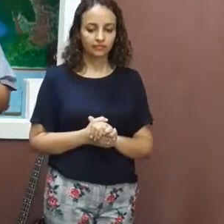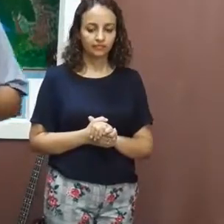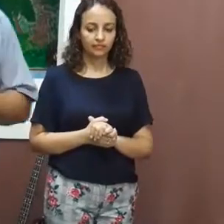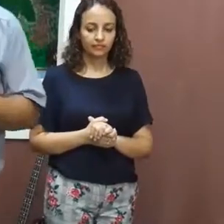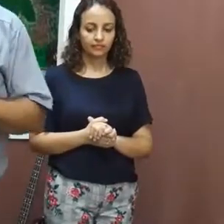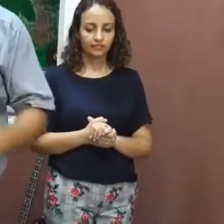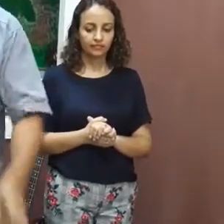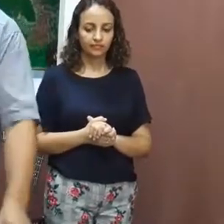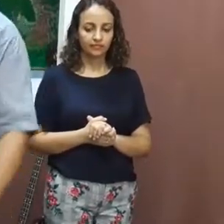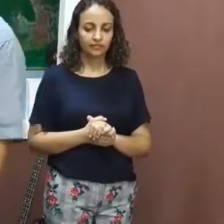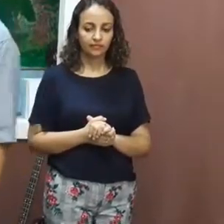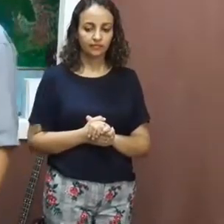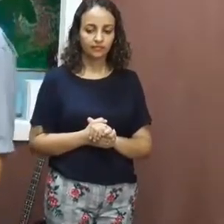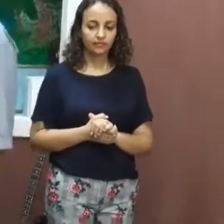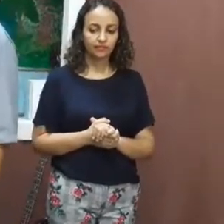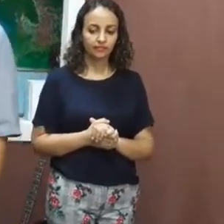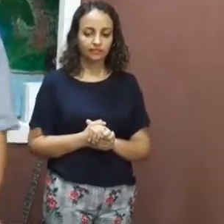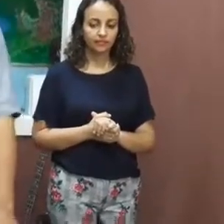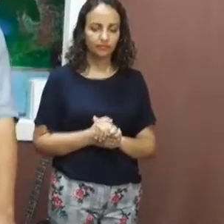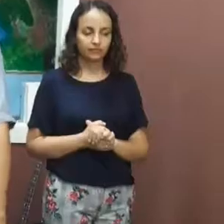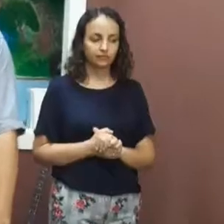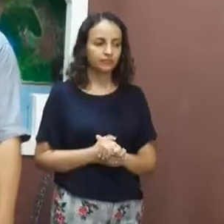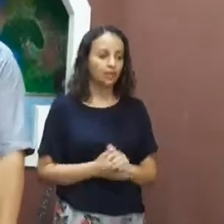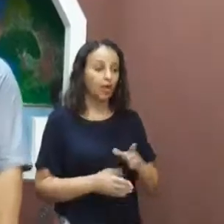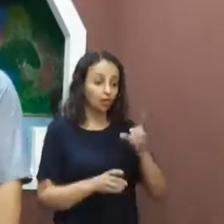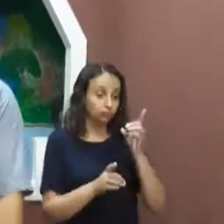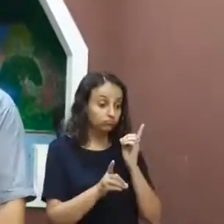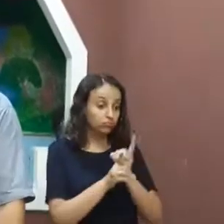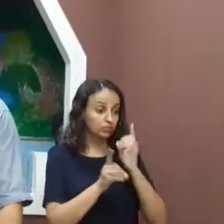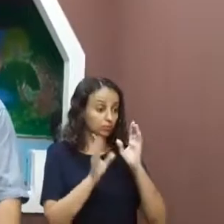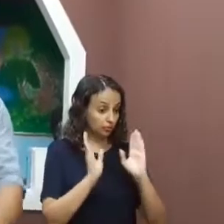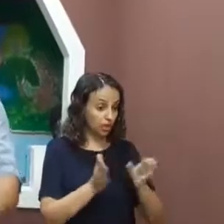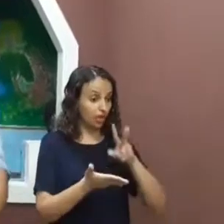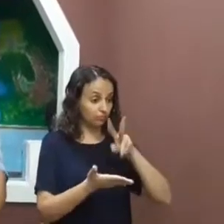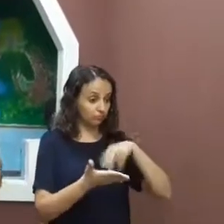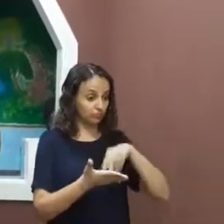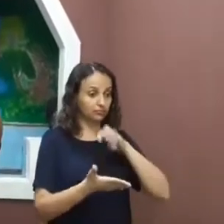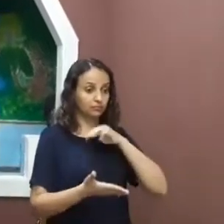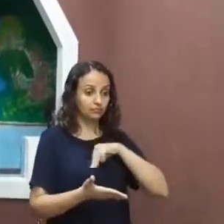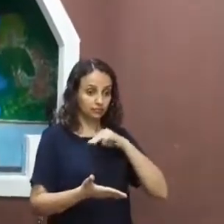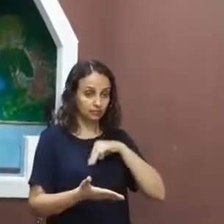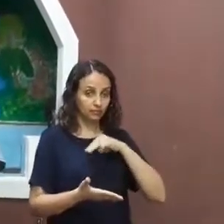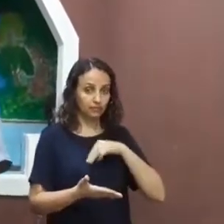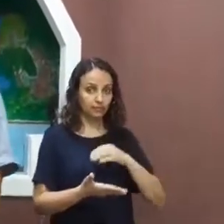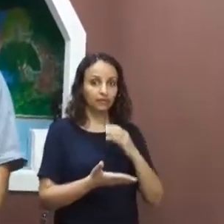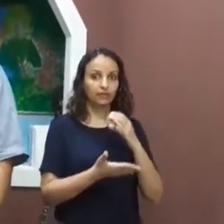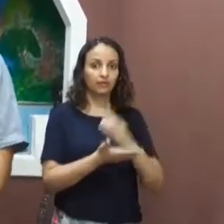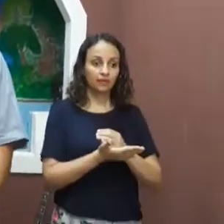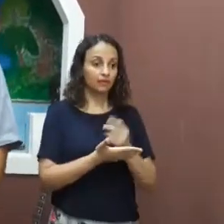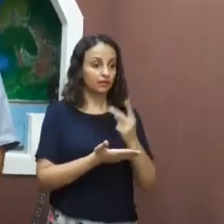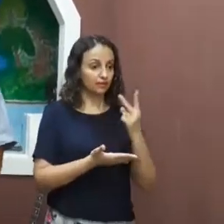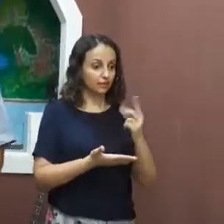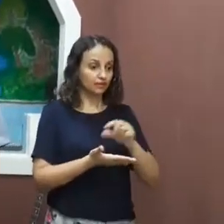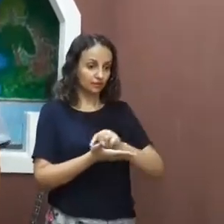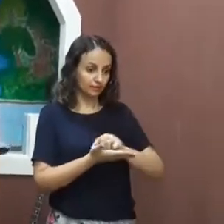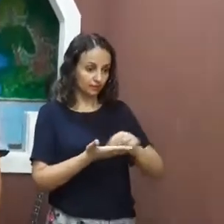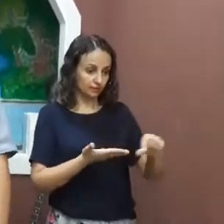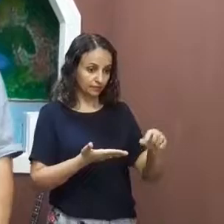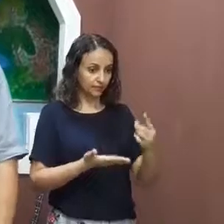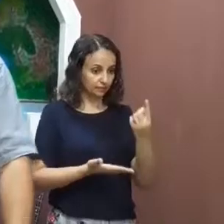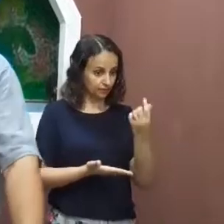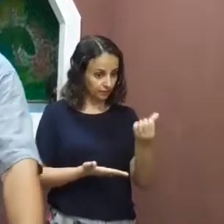Os irmãos que acharam, acho que também está ali na transparência. Foi muito. Obrigado, tá